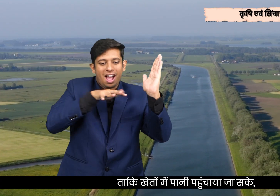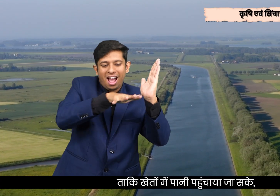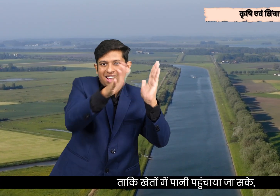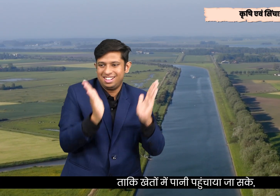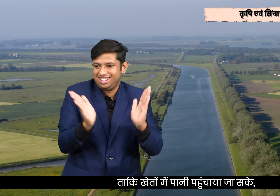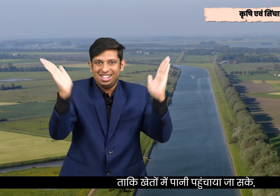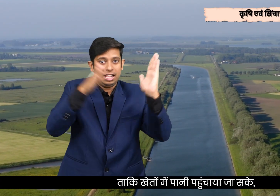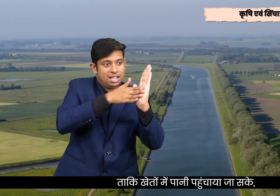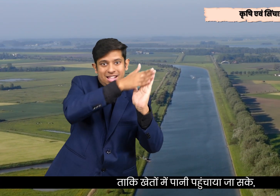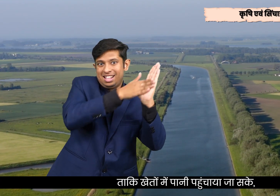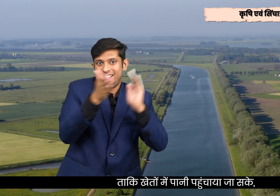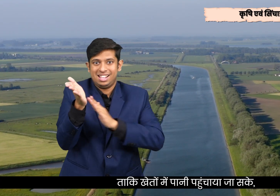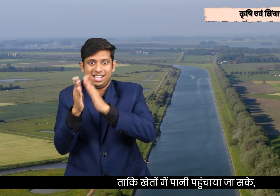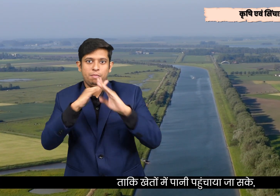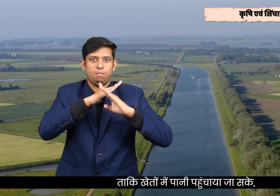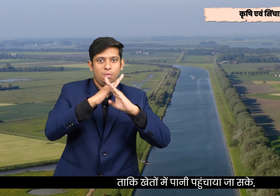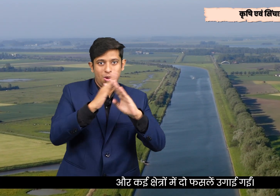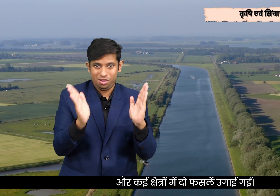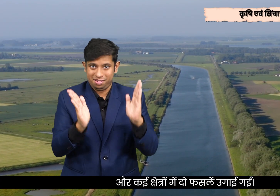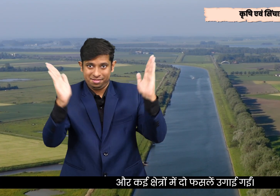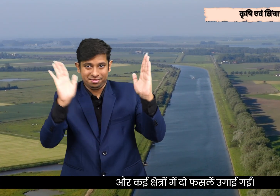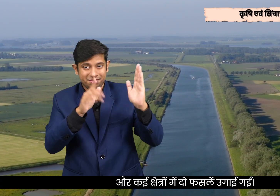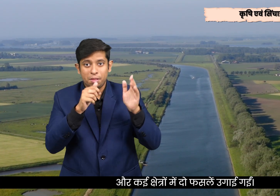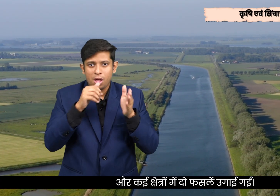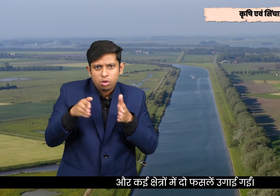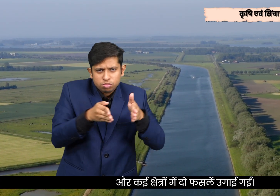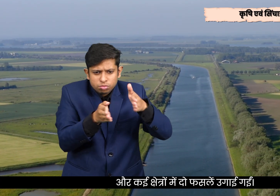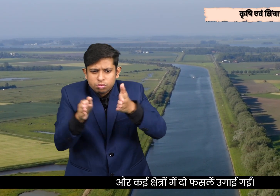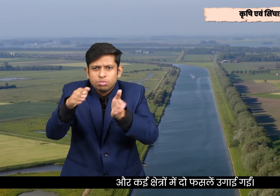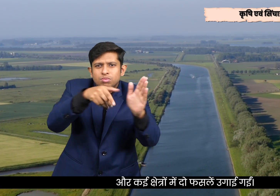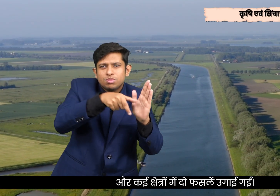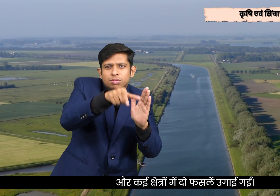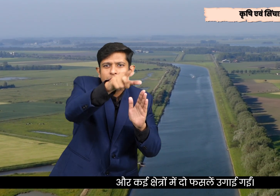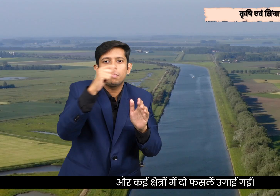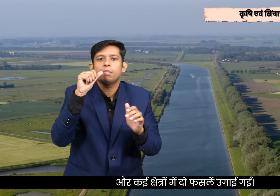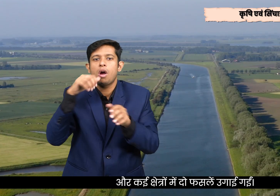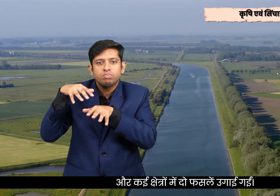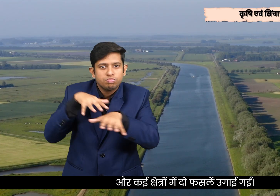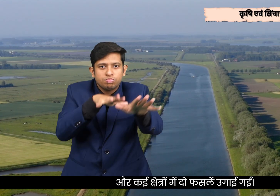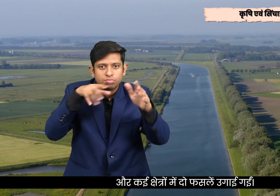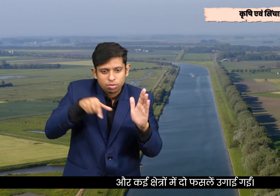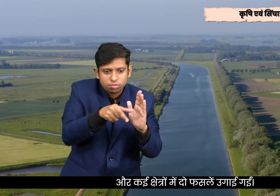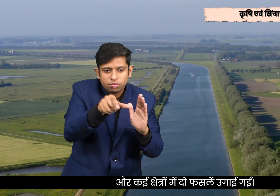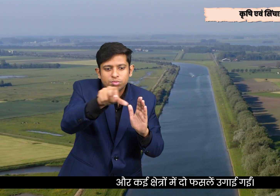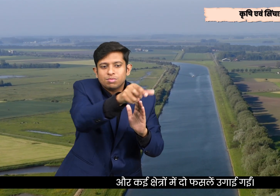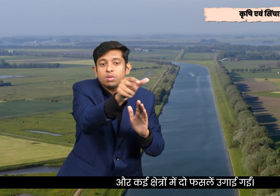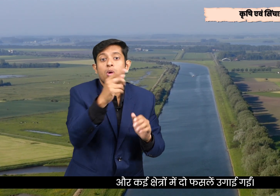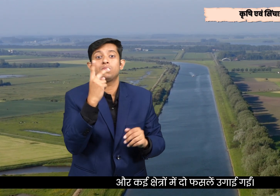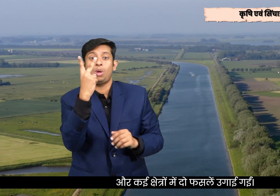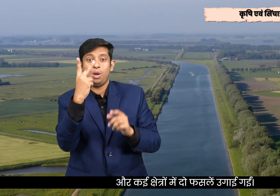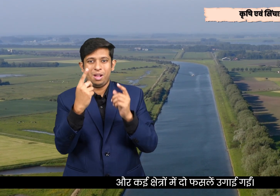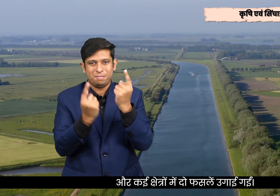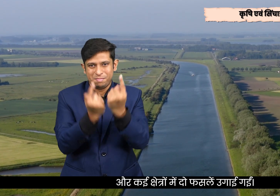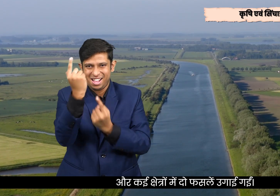पानी पहुंचाया जा सके, और कई क्षेत्रों में 2 फसलें उगाई गईं।